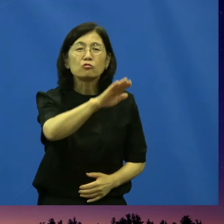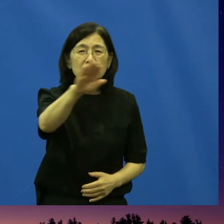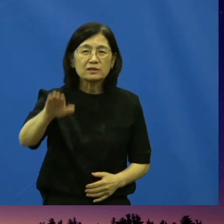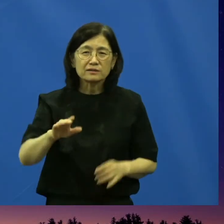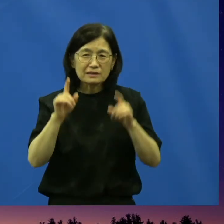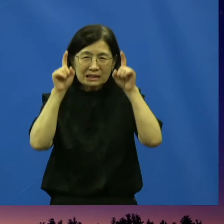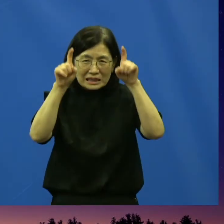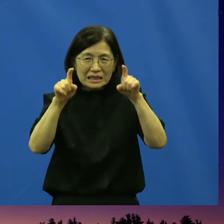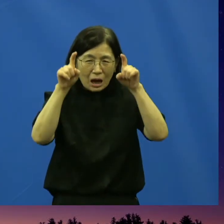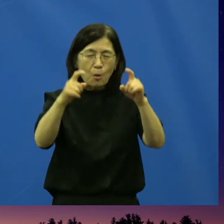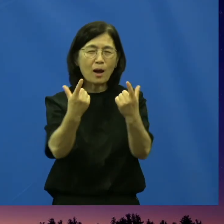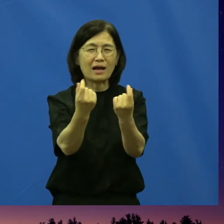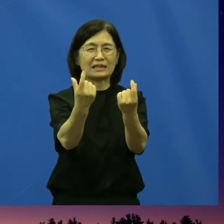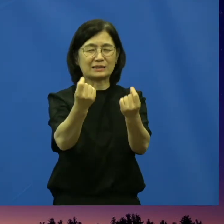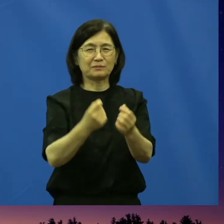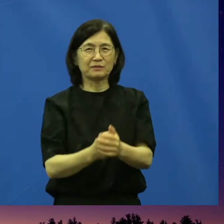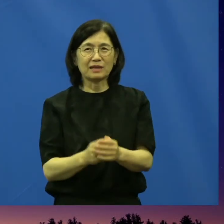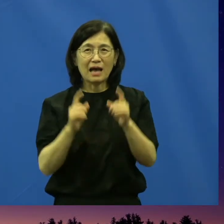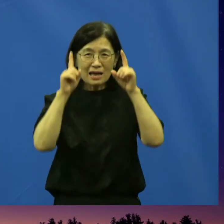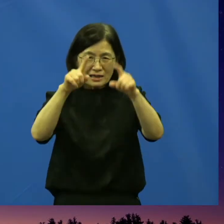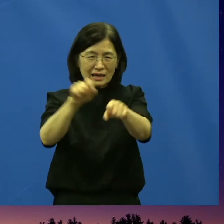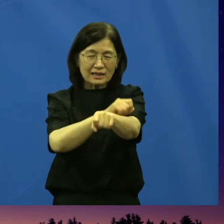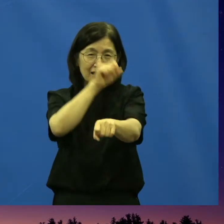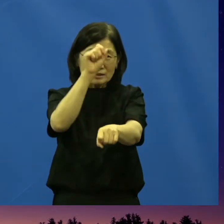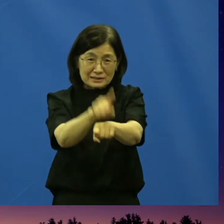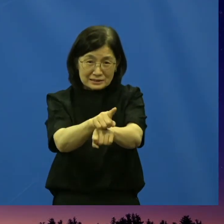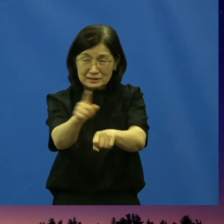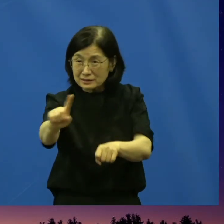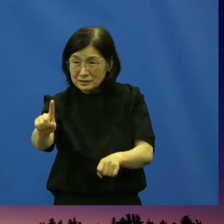같아요. 양의 특성이 뭔지 아세요?